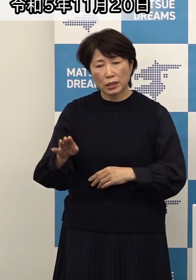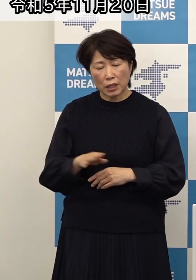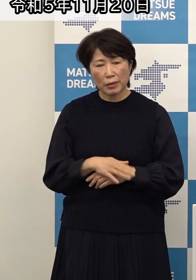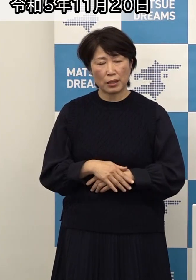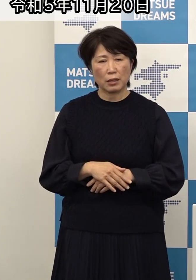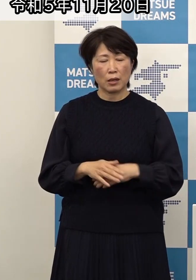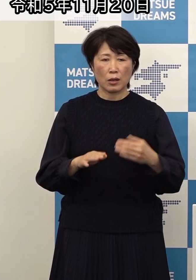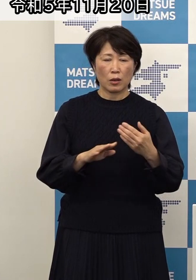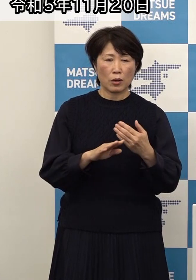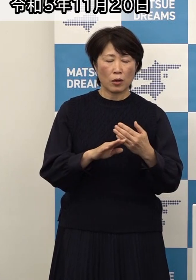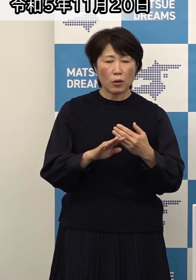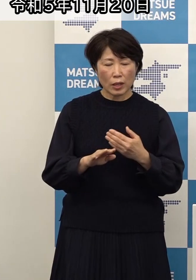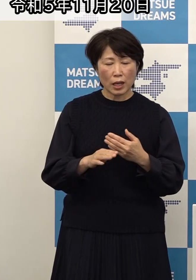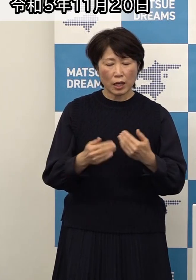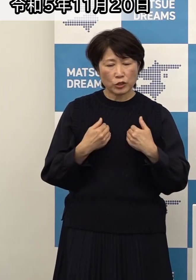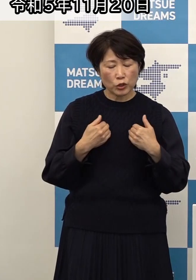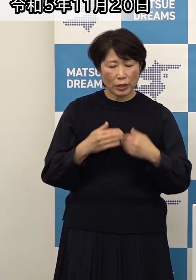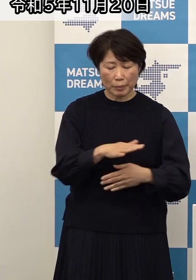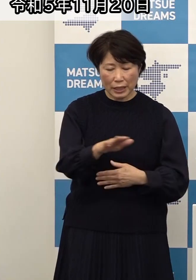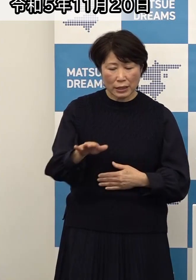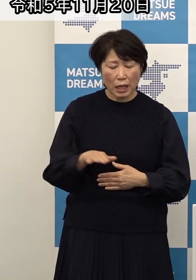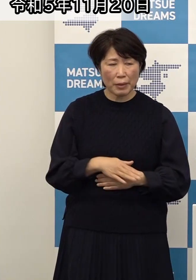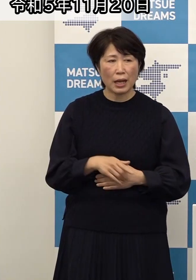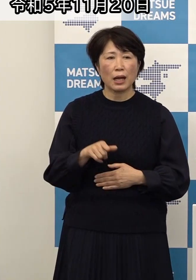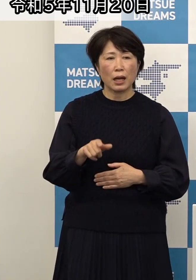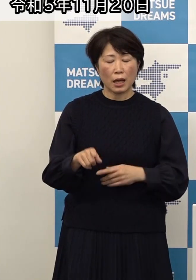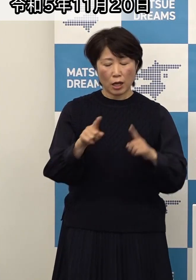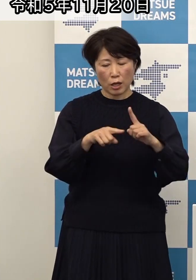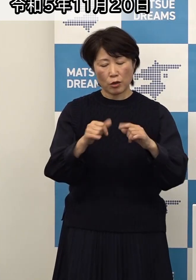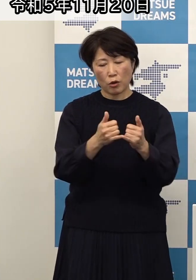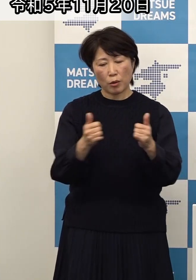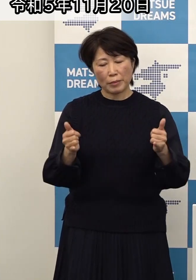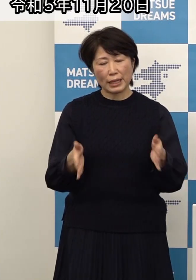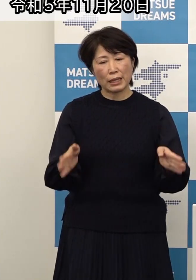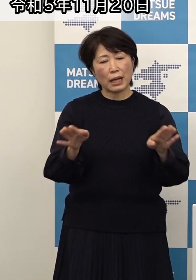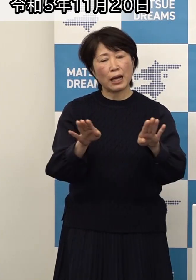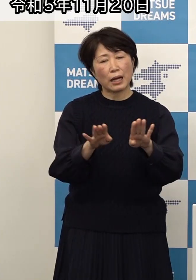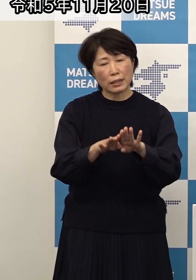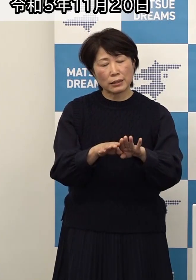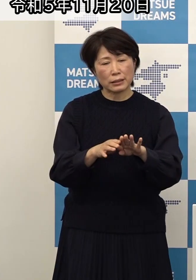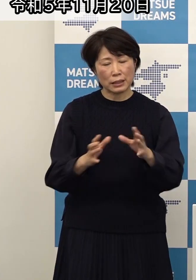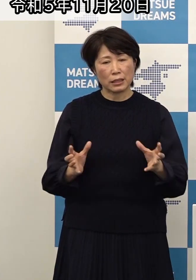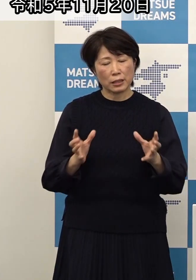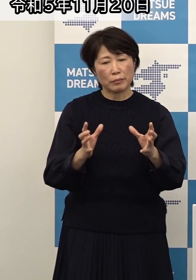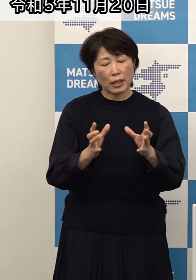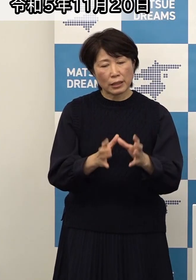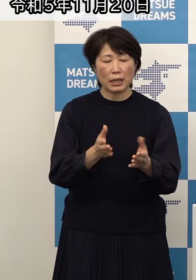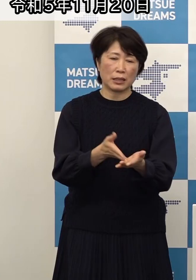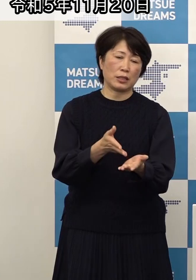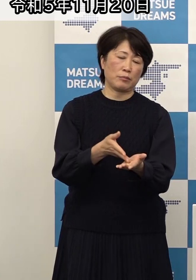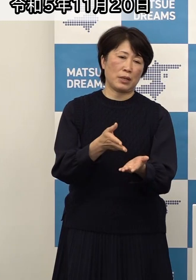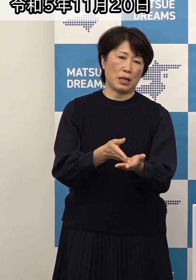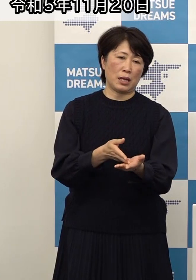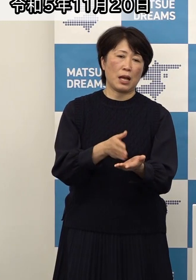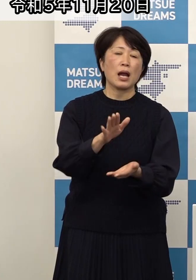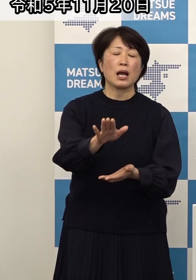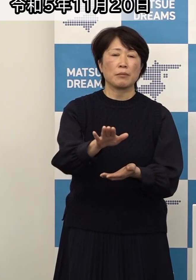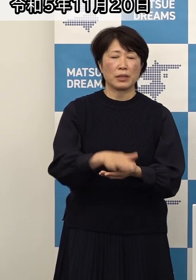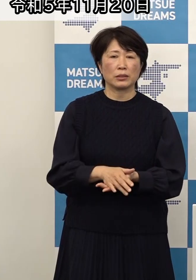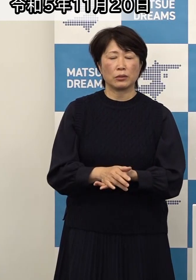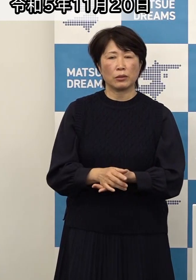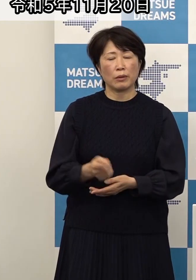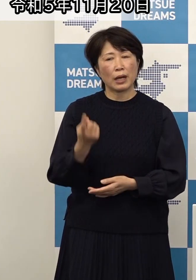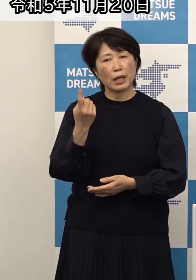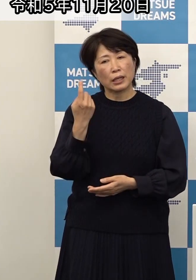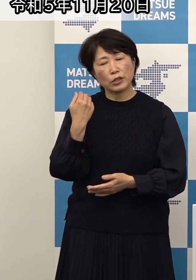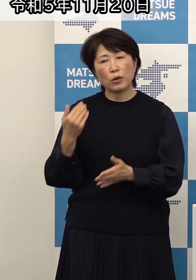に需要家の皆様に対してはその公民館単位での説明会をずっとやってまいりまして、それが昨日終わったところ